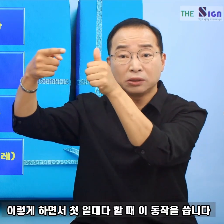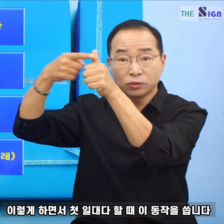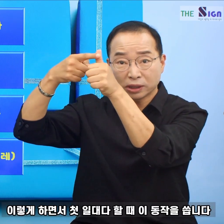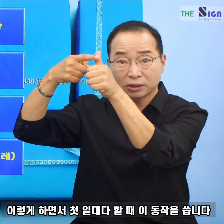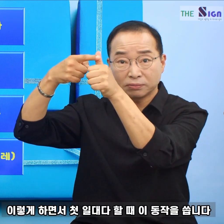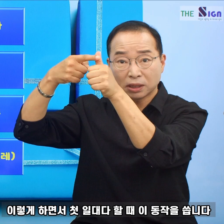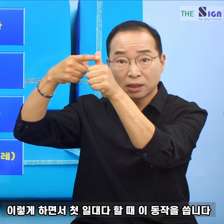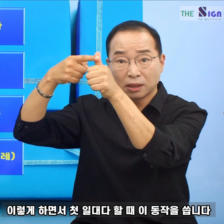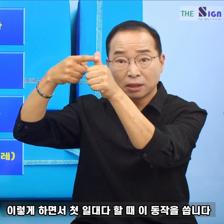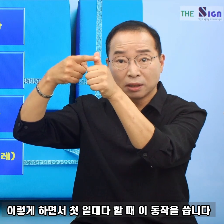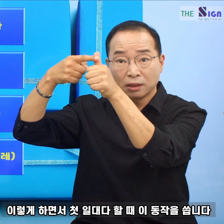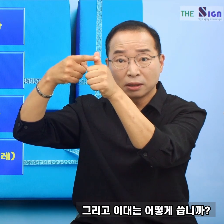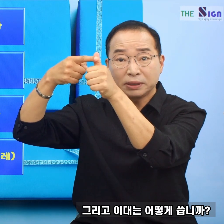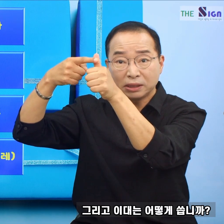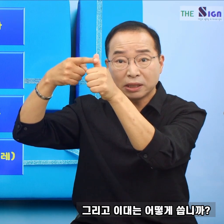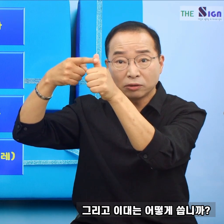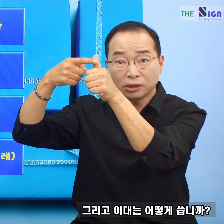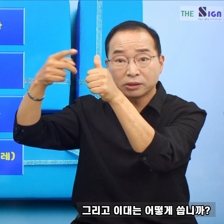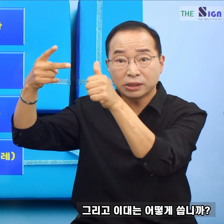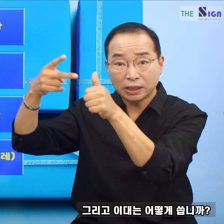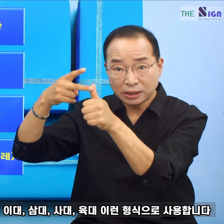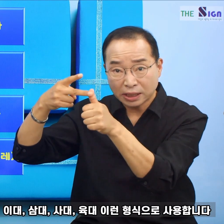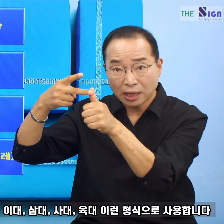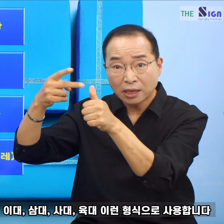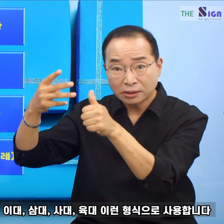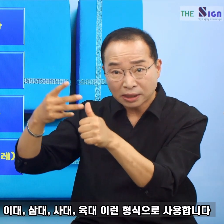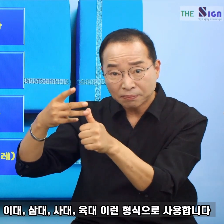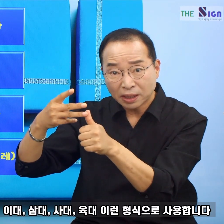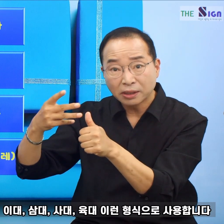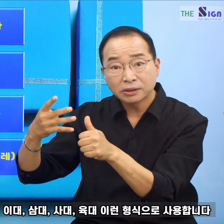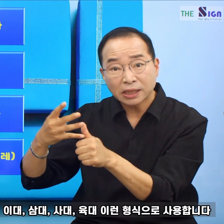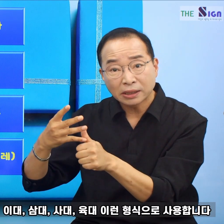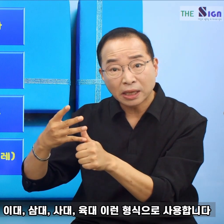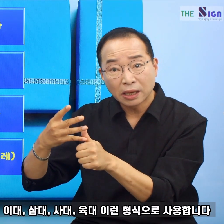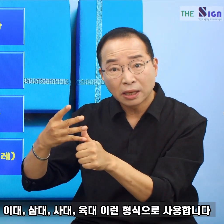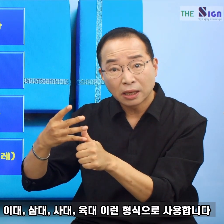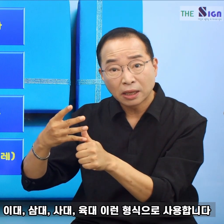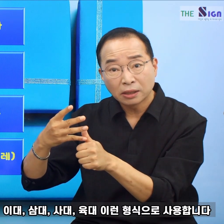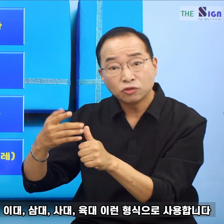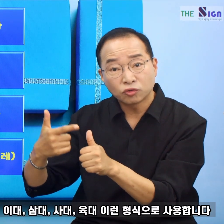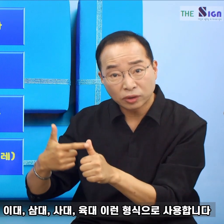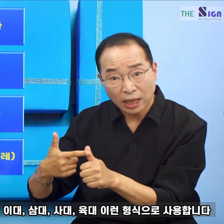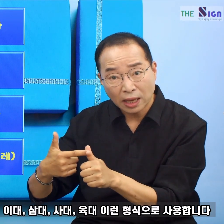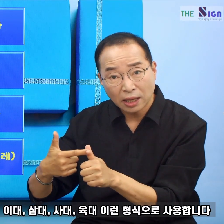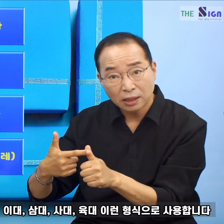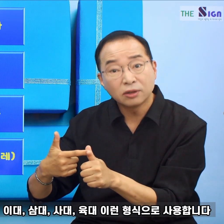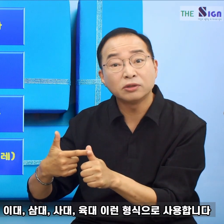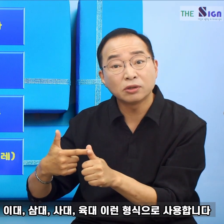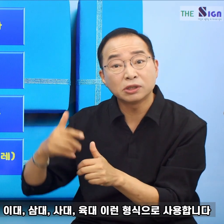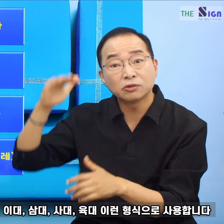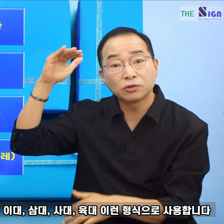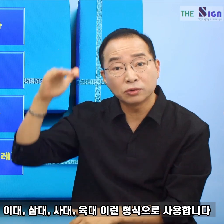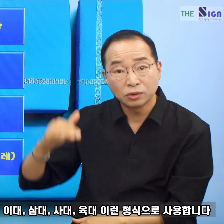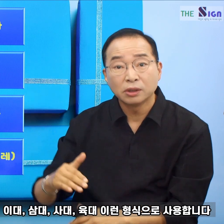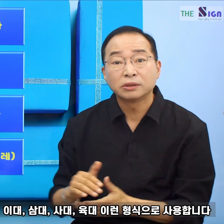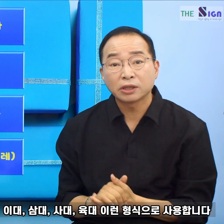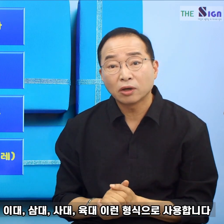동작 씁니다. 그리고 2대는 어떻게 쓰냐? 2대, 3대, 4대, 6대, 이런 형식으로 사용합니다.